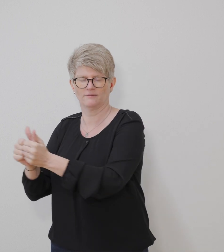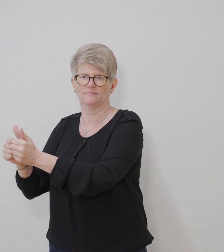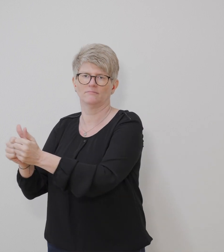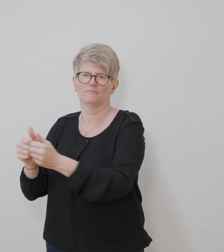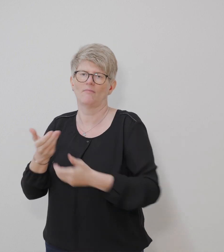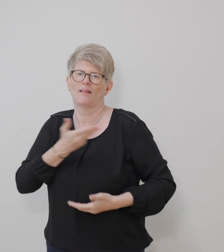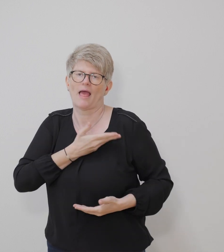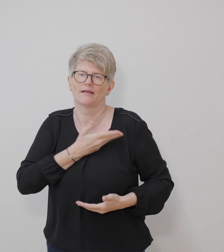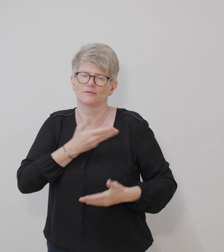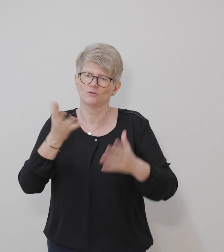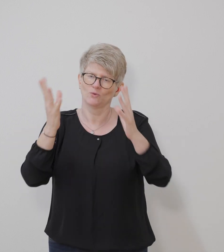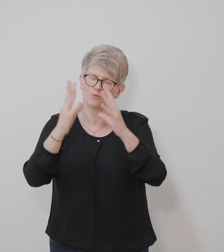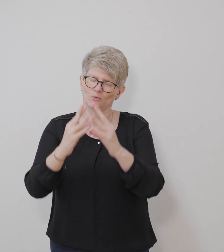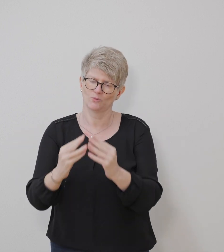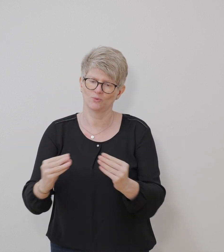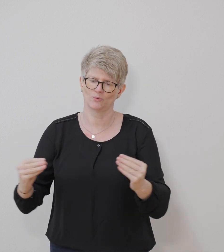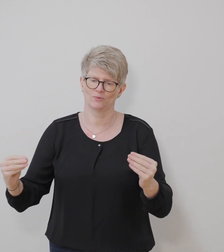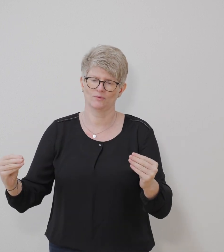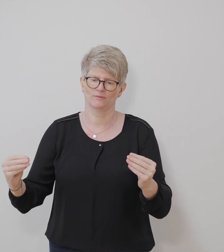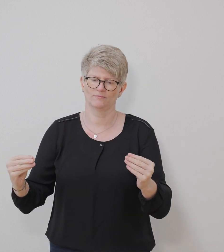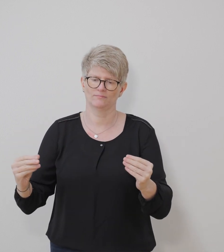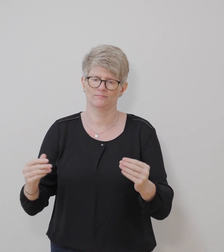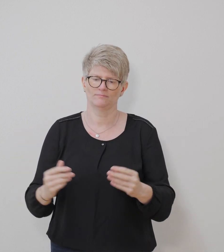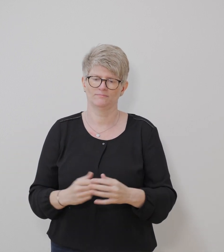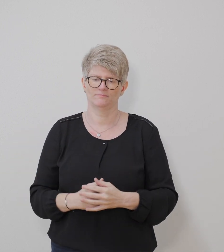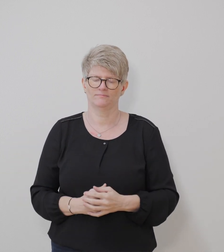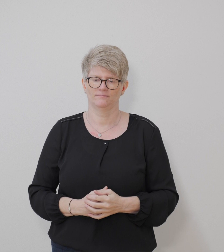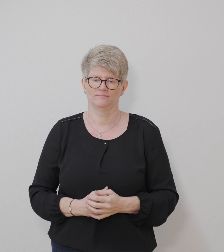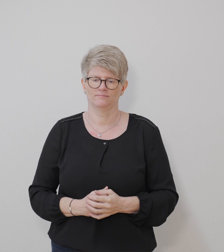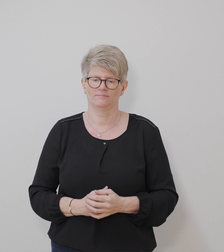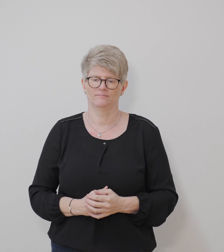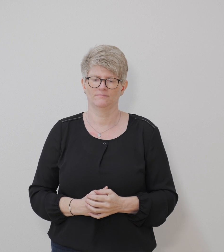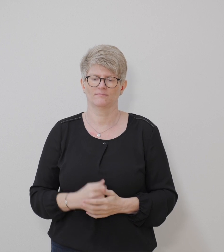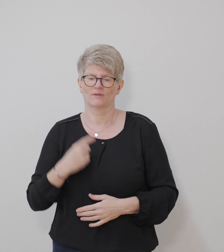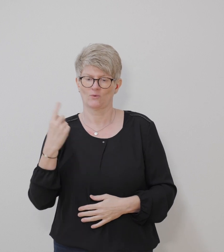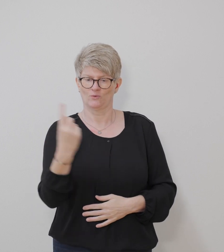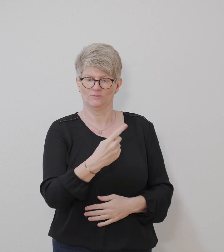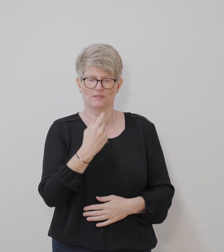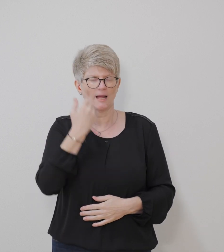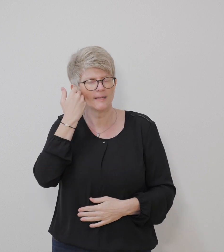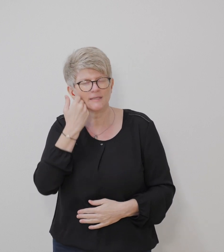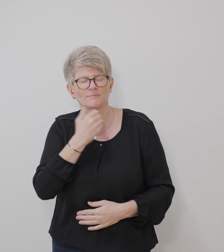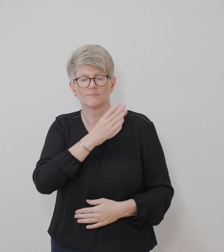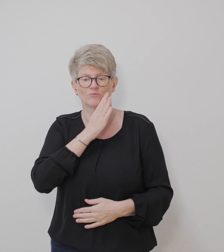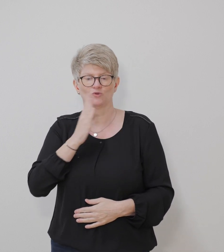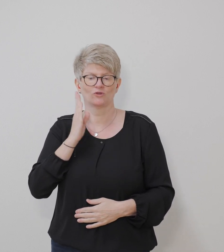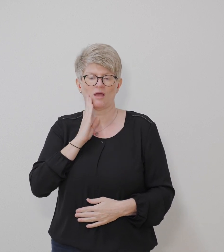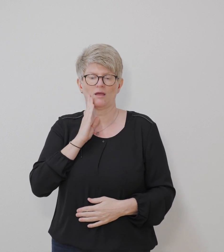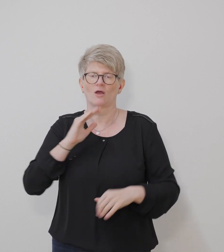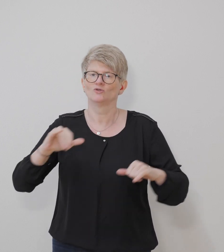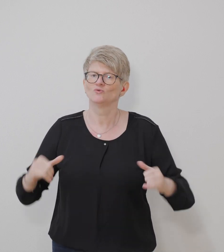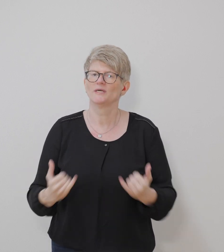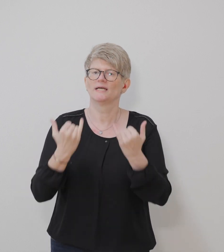Wertschätzung sowie aus der uns entgegengebrachten Anteilnahme ein hohes Maß an Trost und Stärkung